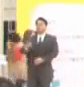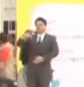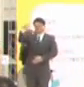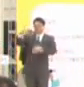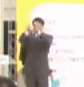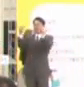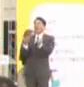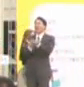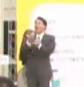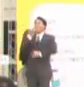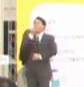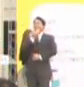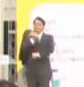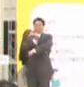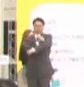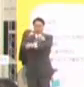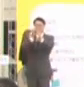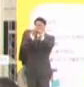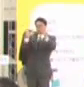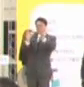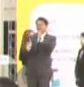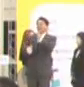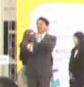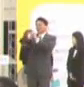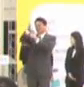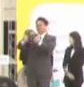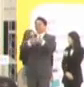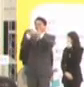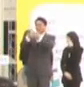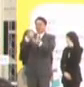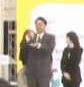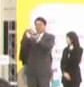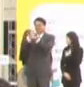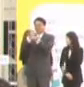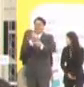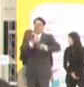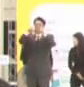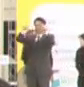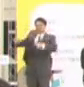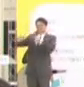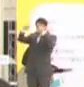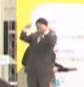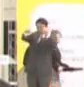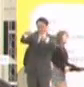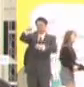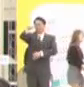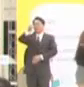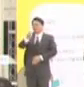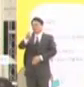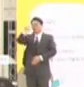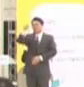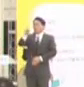다음은 사회복지 유공자에 대한 화성시 의회 의장 표창이 있겠습니다. 시상은 화성시 의회 김정리 의장님을